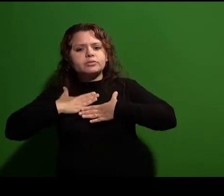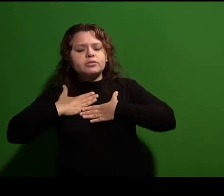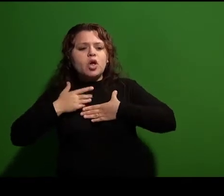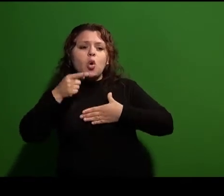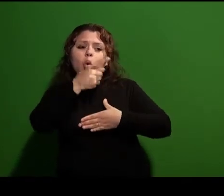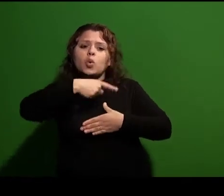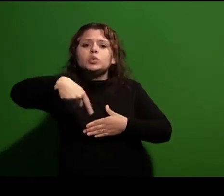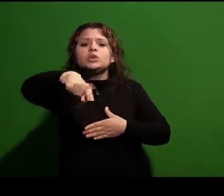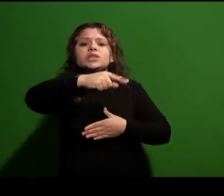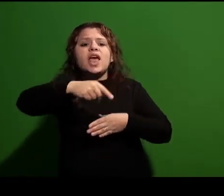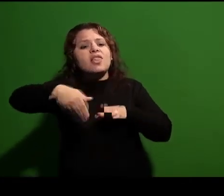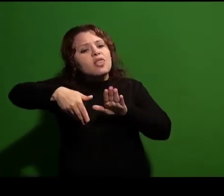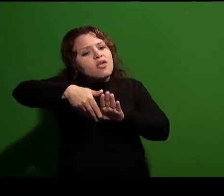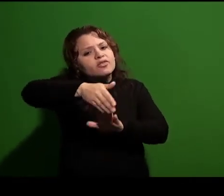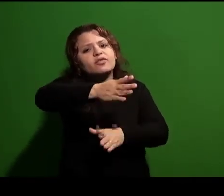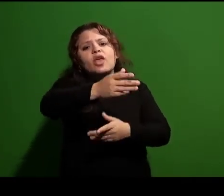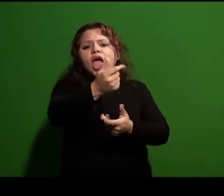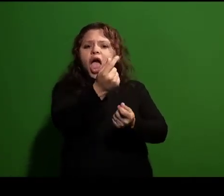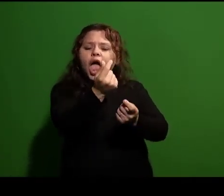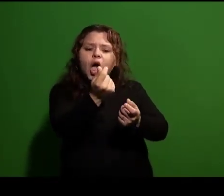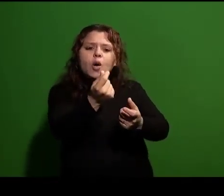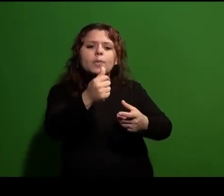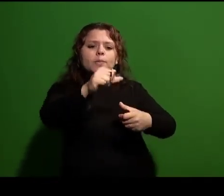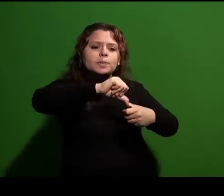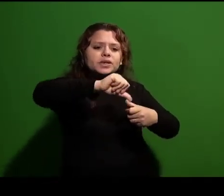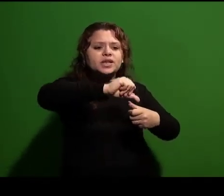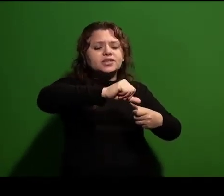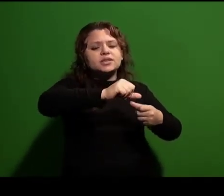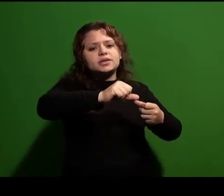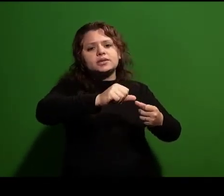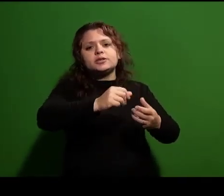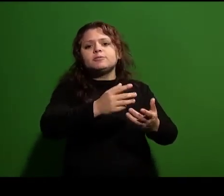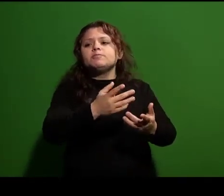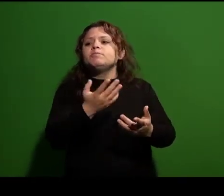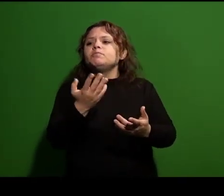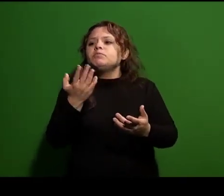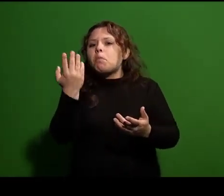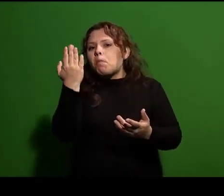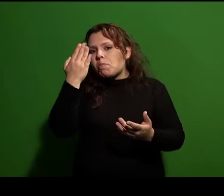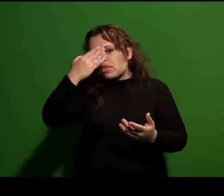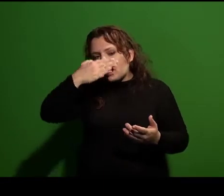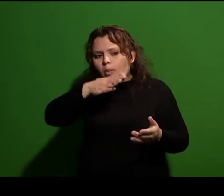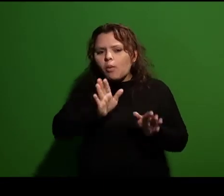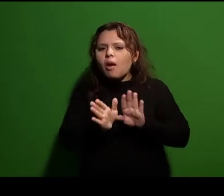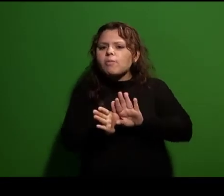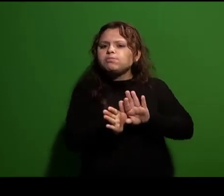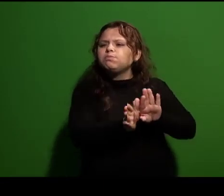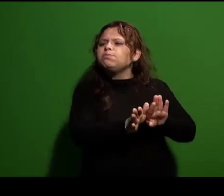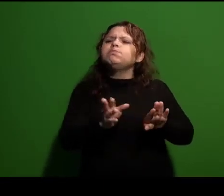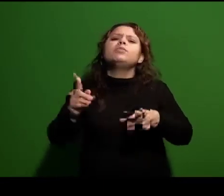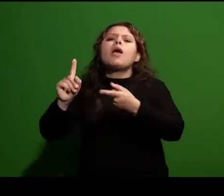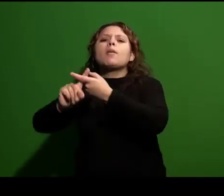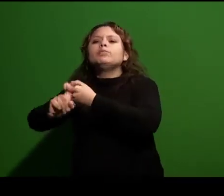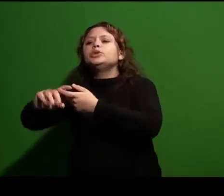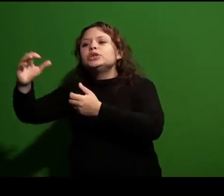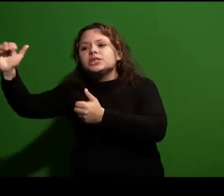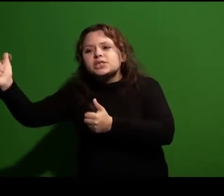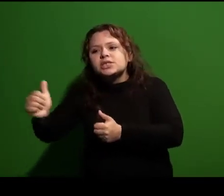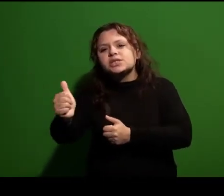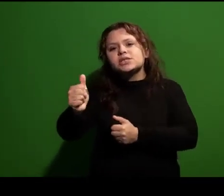que venden y comprad para vosotras. Y mientras que ellas iban a comprar, vino el esposo, y las que estaban